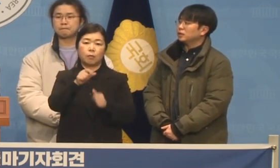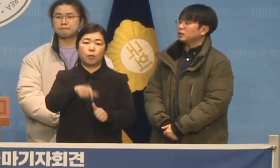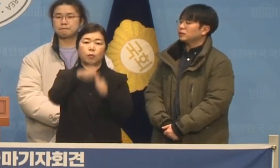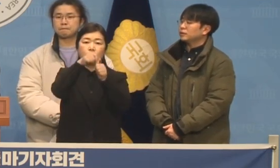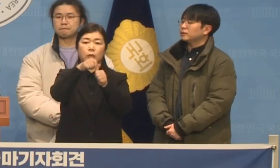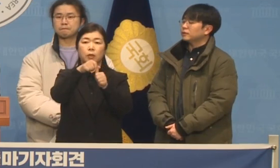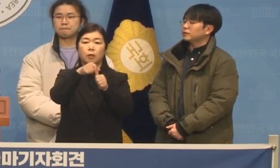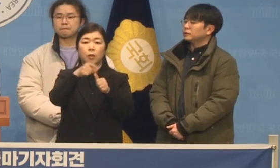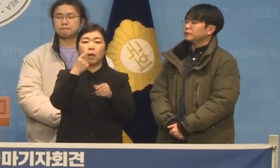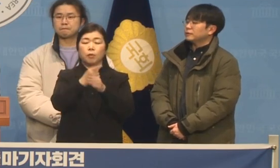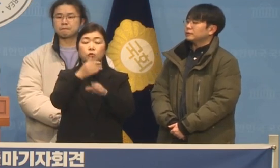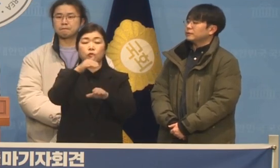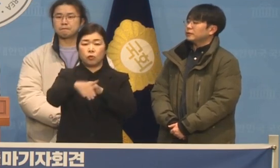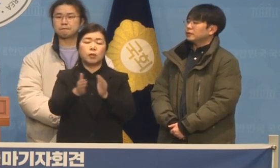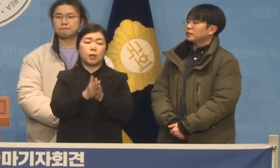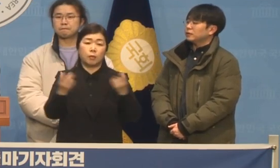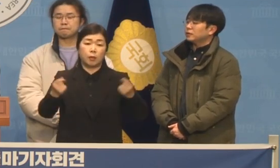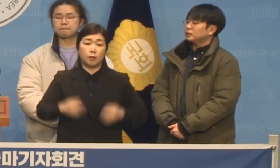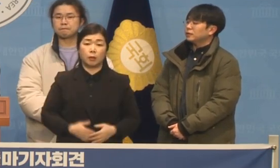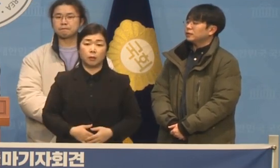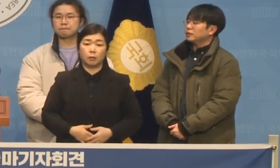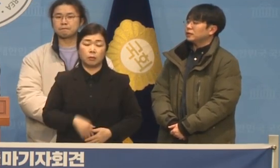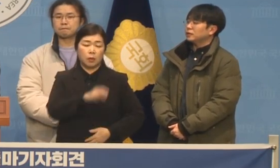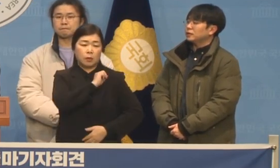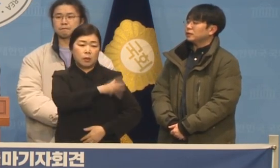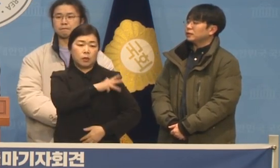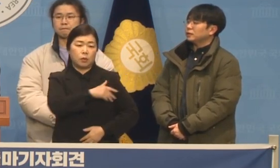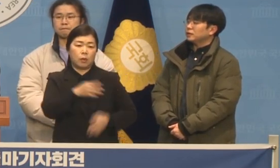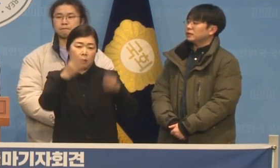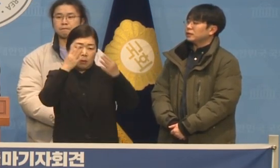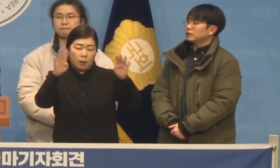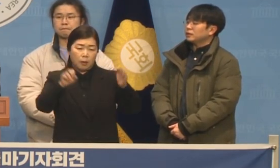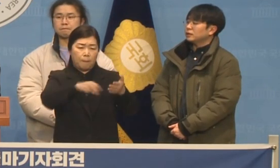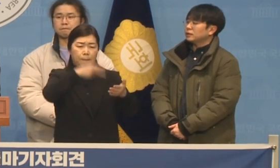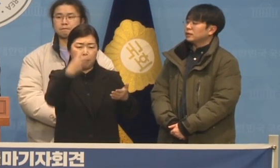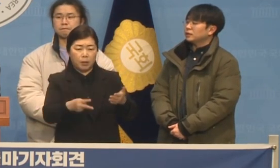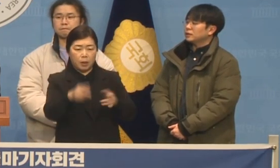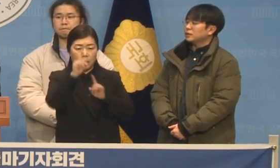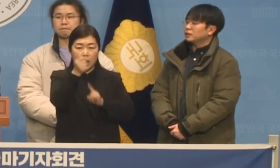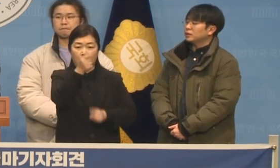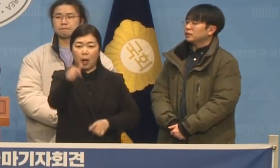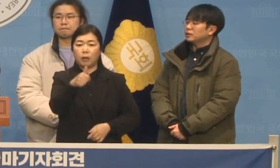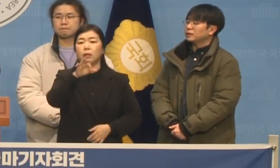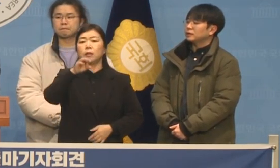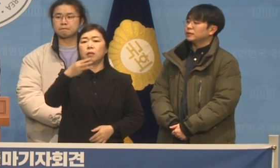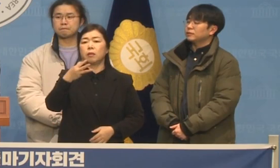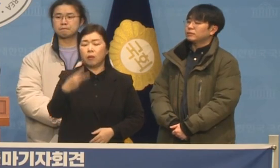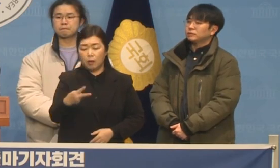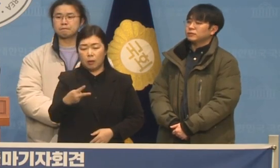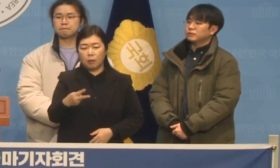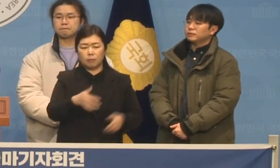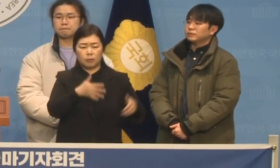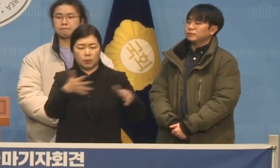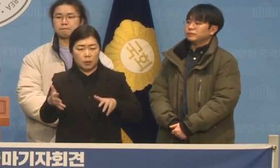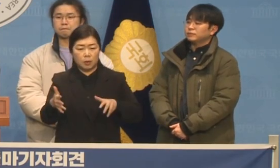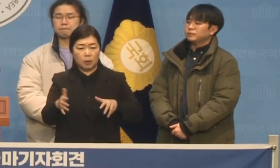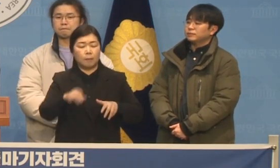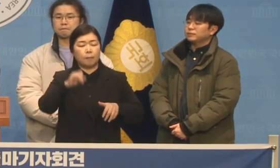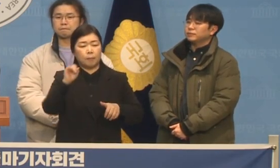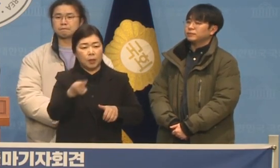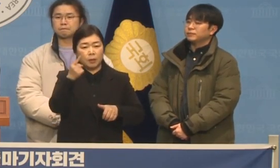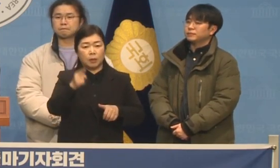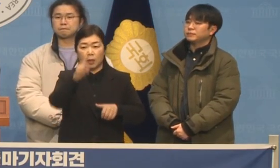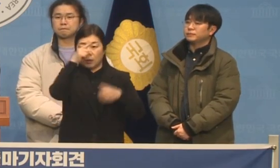시작점입니다. 신촌의 한 대학 정문 앞에서 쓰러진 이한열 열사의 몸짓은 시청광장까지 이어진 100만